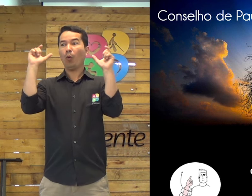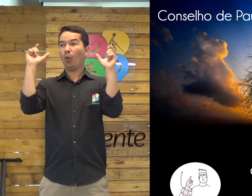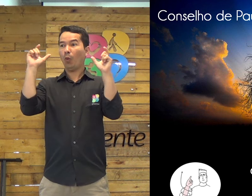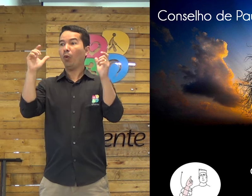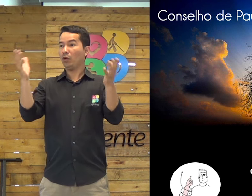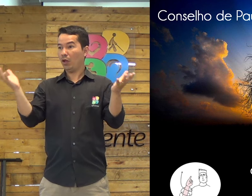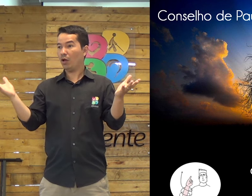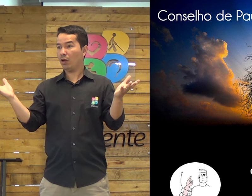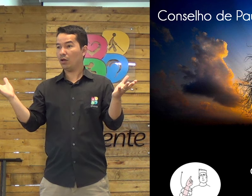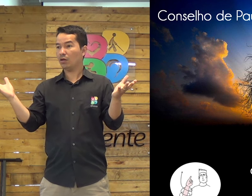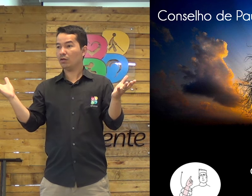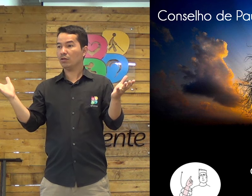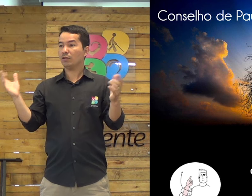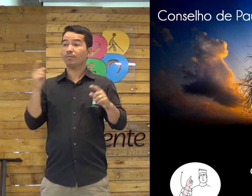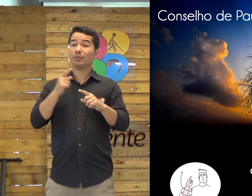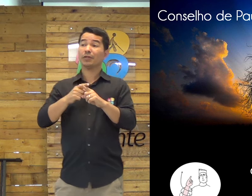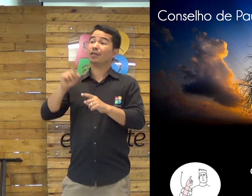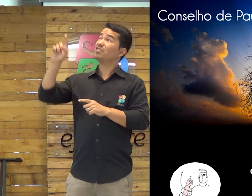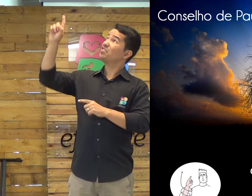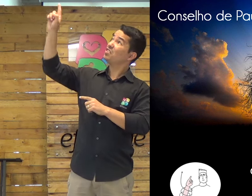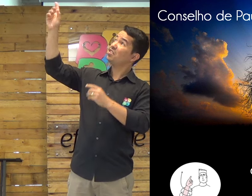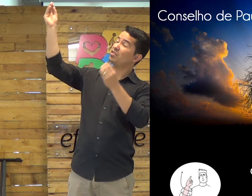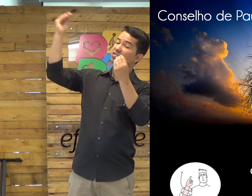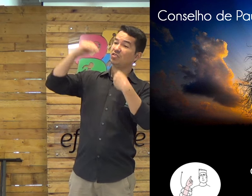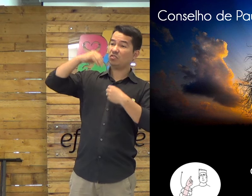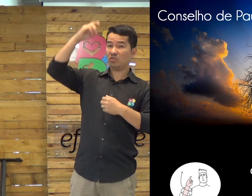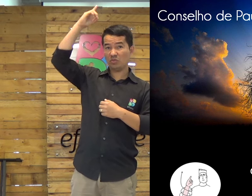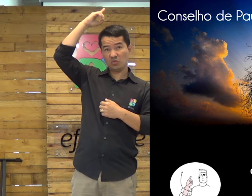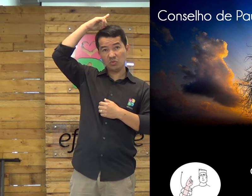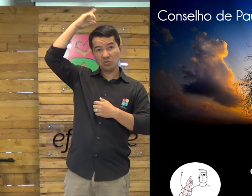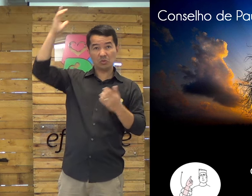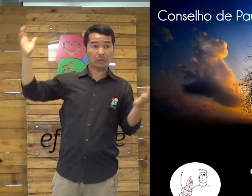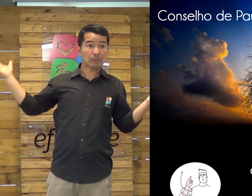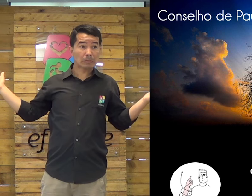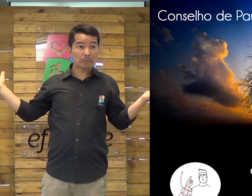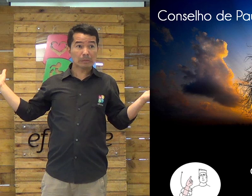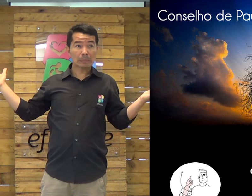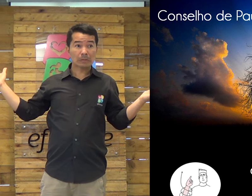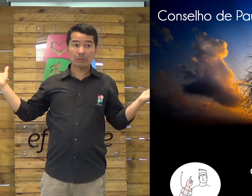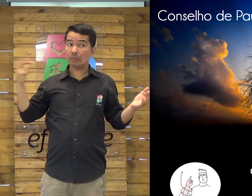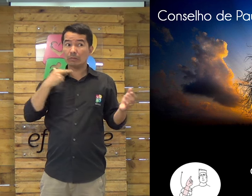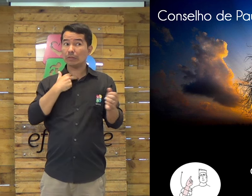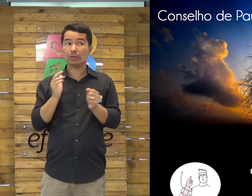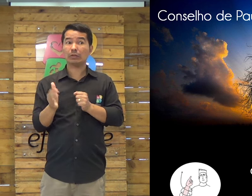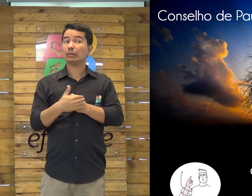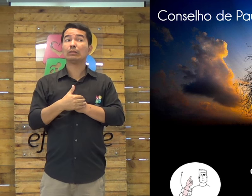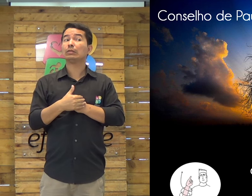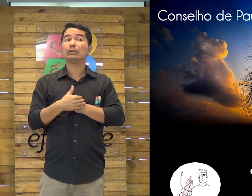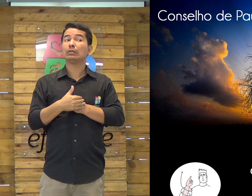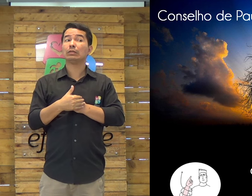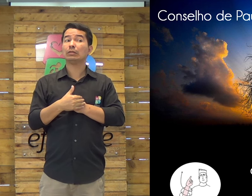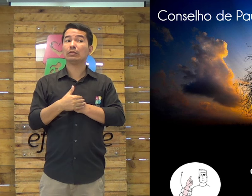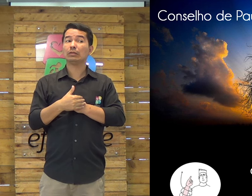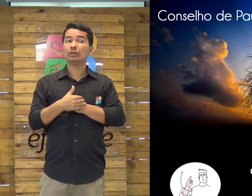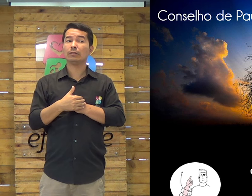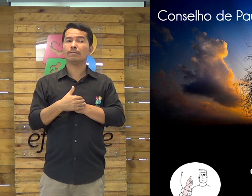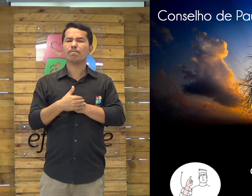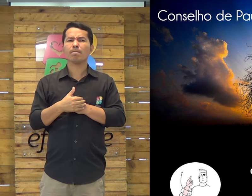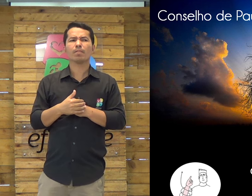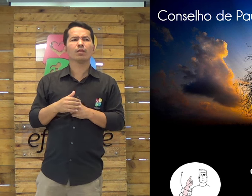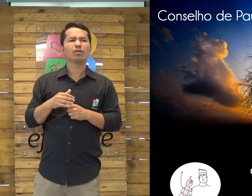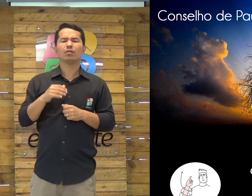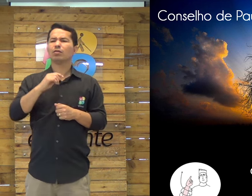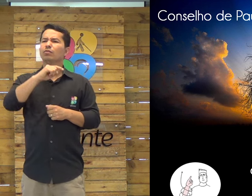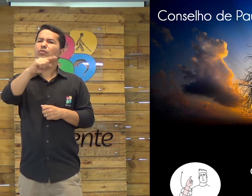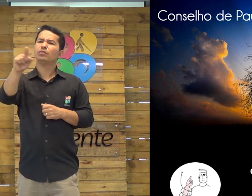pouco difícil de entender, talvez o desenho ajude, né? Só que Deus me deu esse dom. Eu não posso escondê-lo de